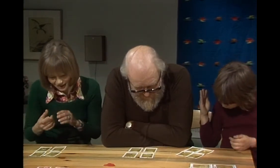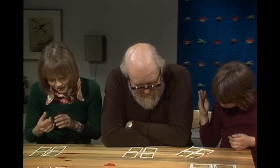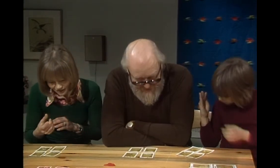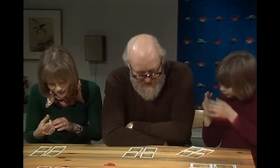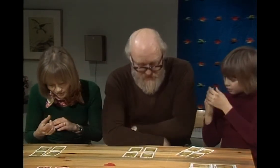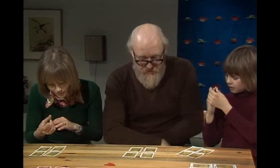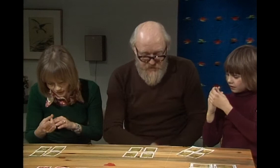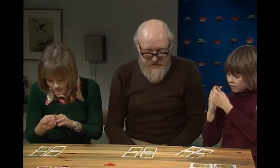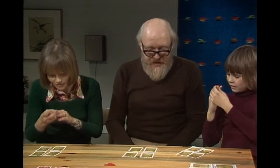ni och det.